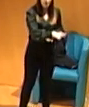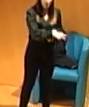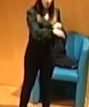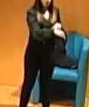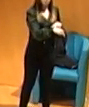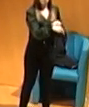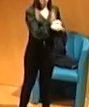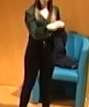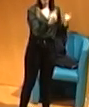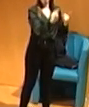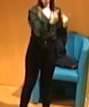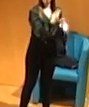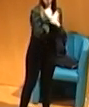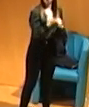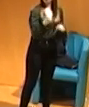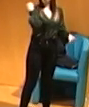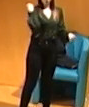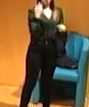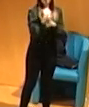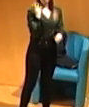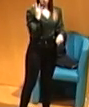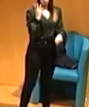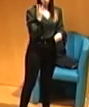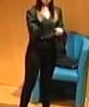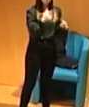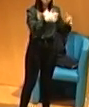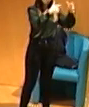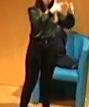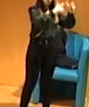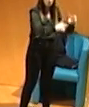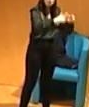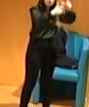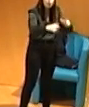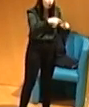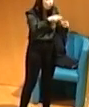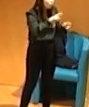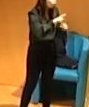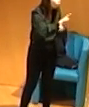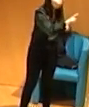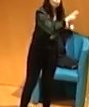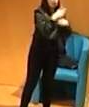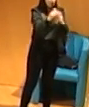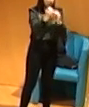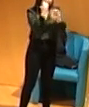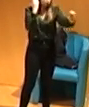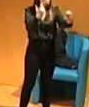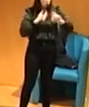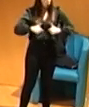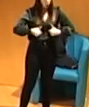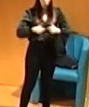4 ans, et on a visité des ruines, et il y avait des cars scolaires de petits-enfants italiens.